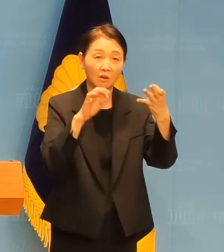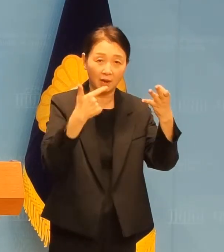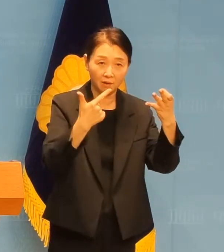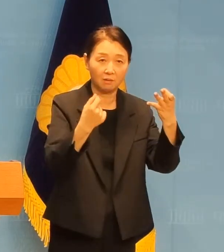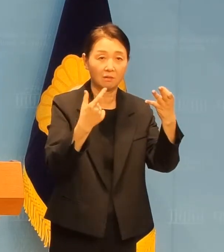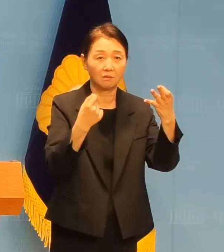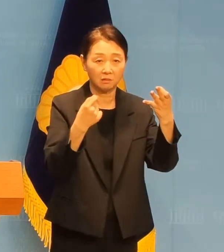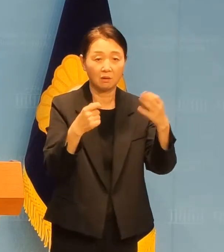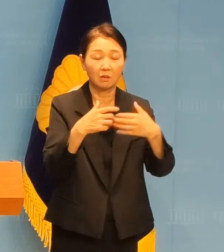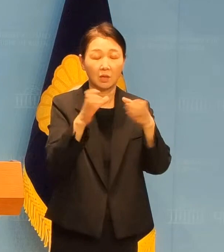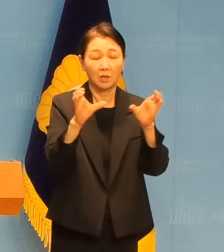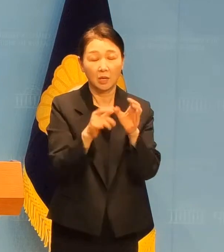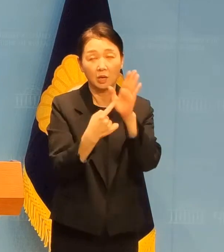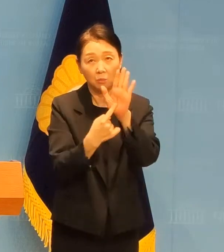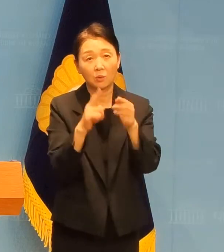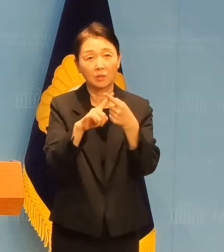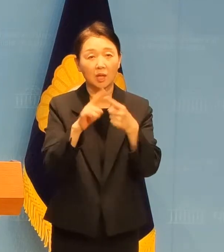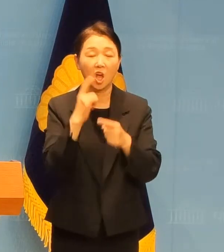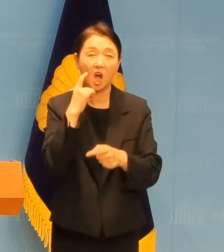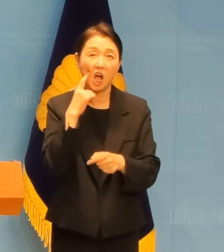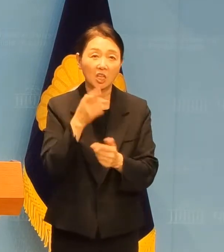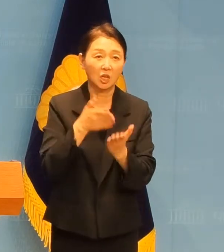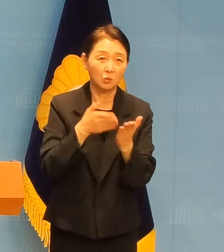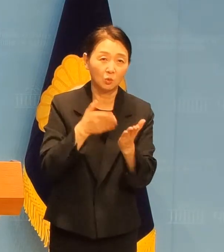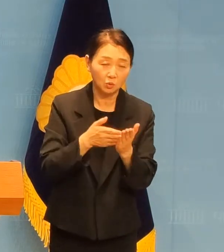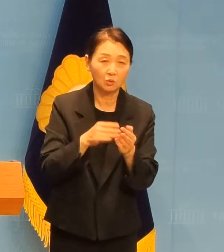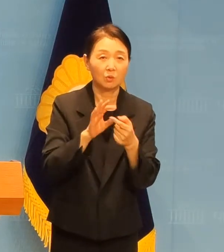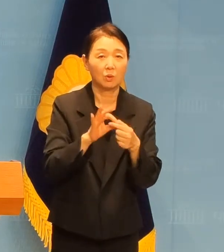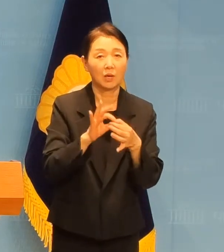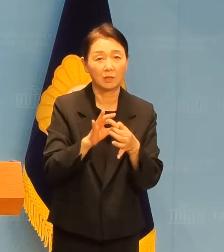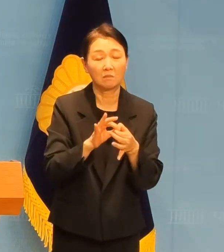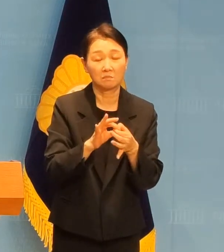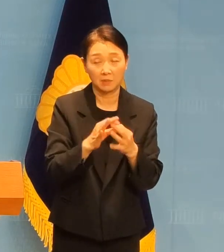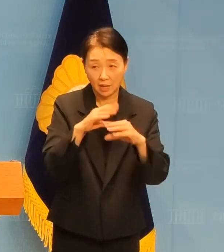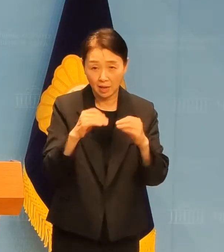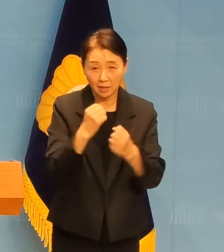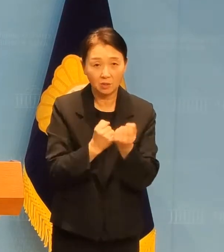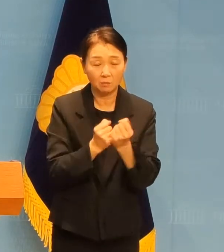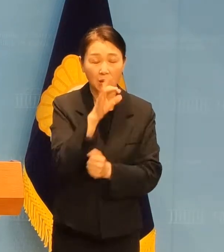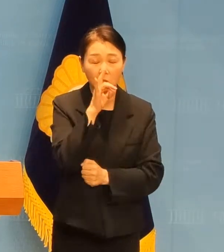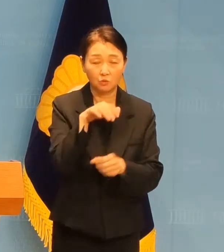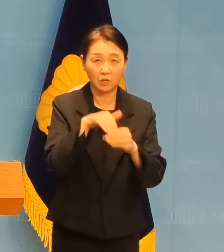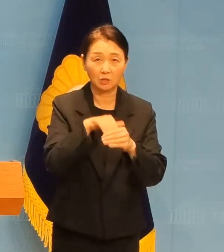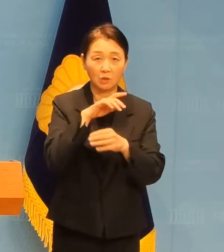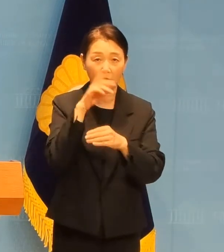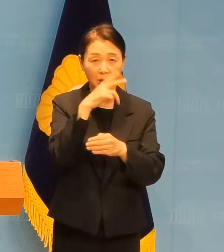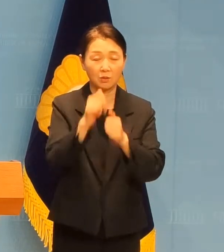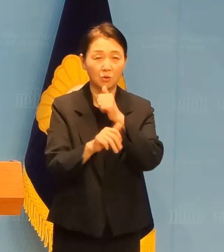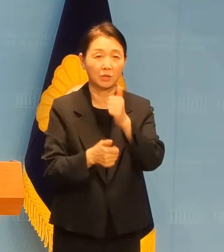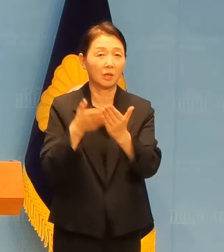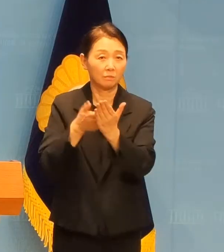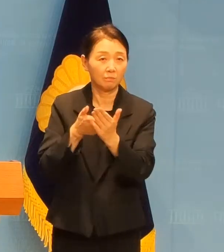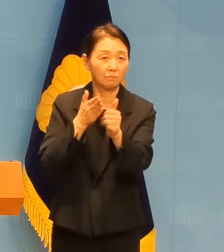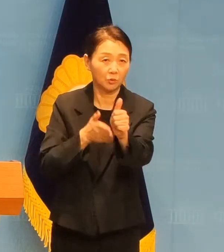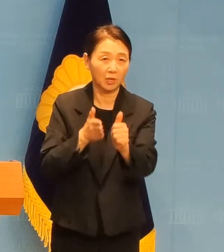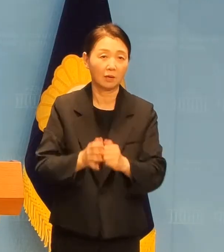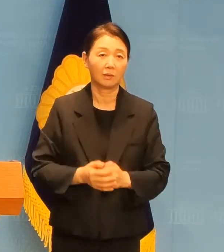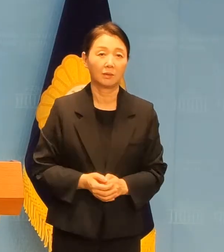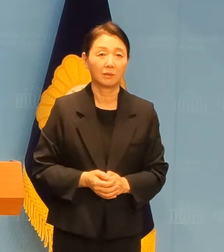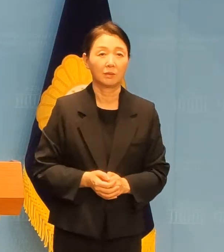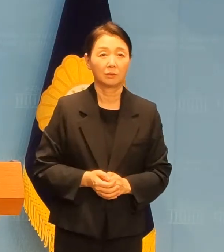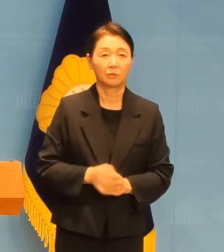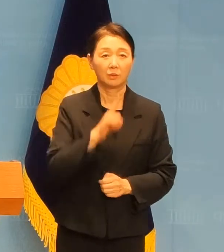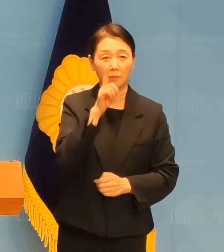대해서는 해당 표현의 허위사실 해당 여부 등에 관한 유권 해석을 중앙선거관리위원회에 요청했습니다. 이상으로